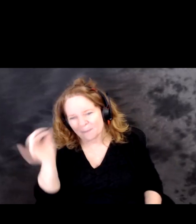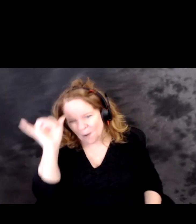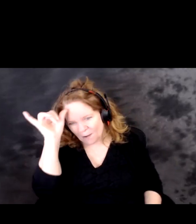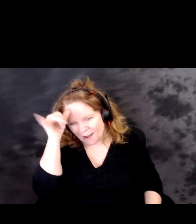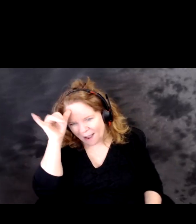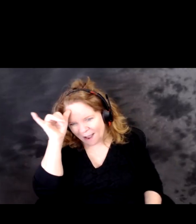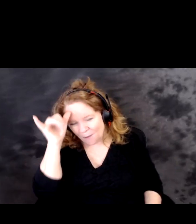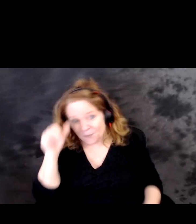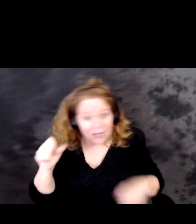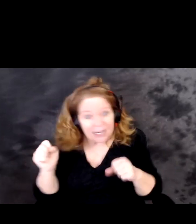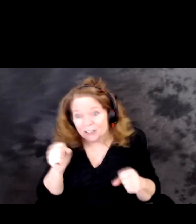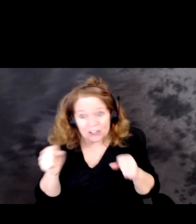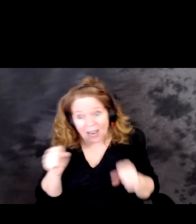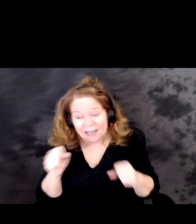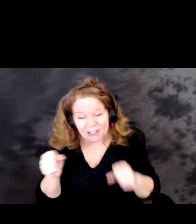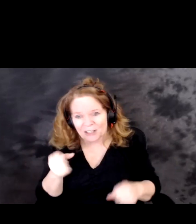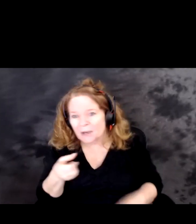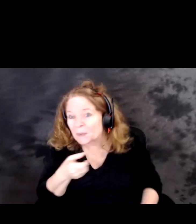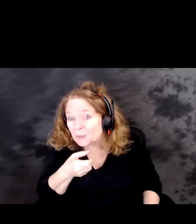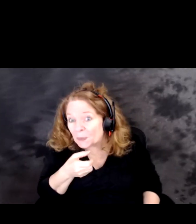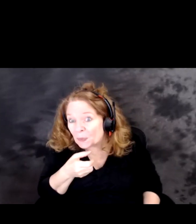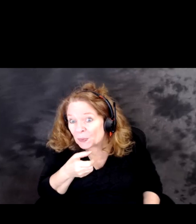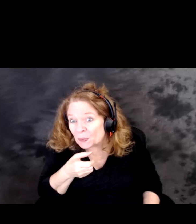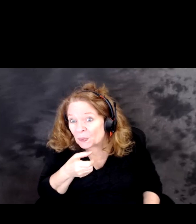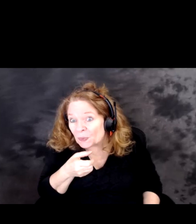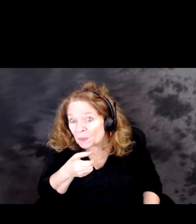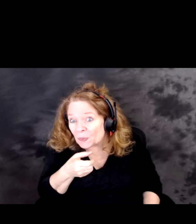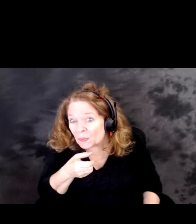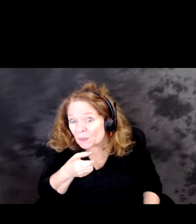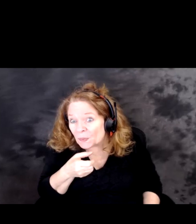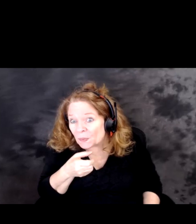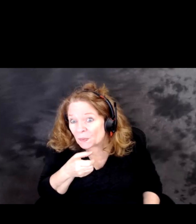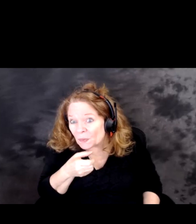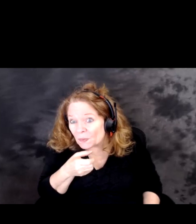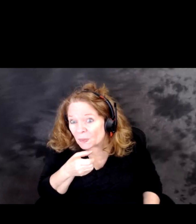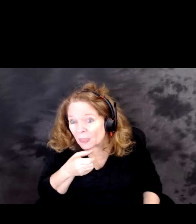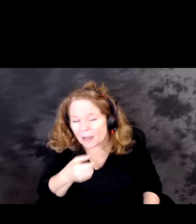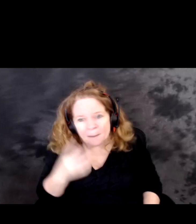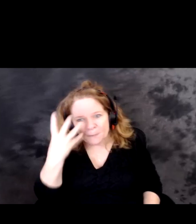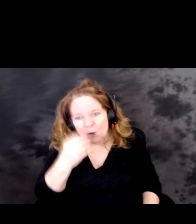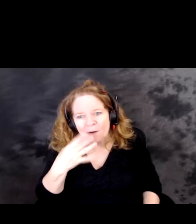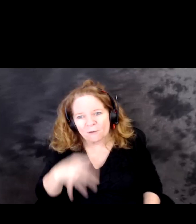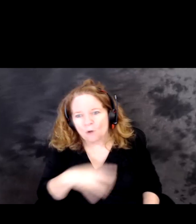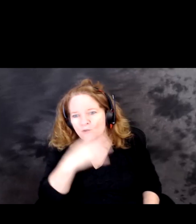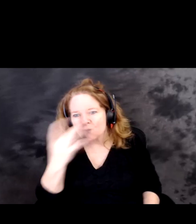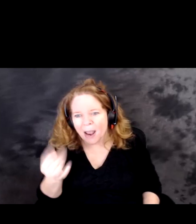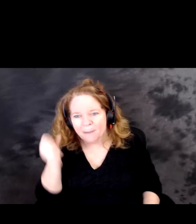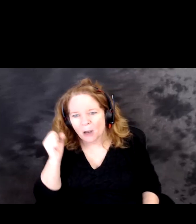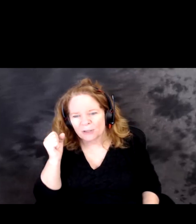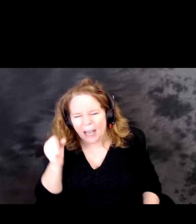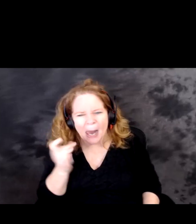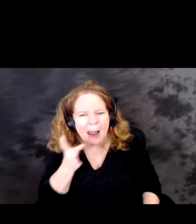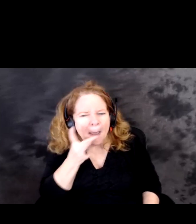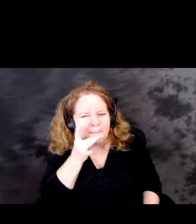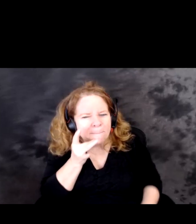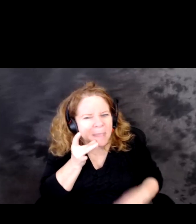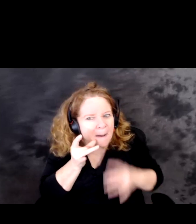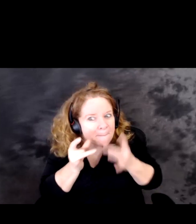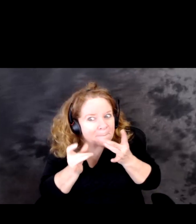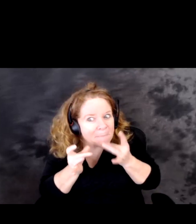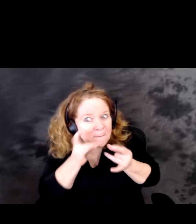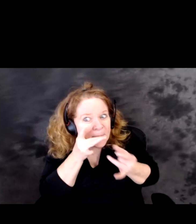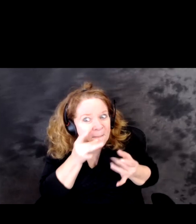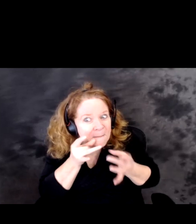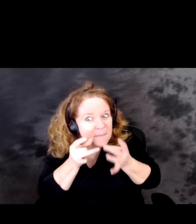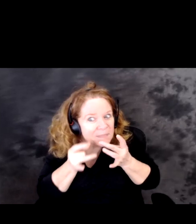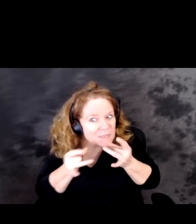en una banquita. Y la vaca estaba tomando un batido con un popote o pajilla